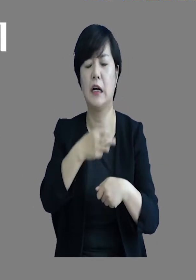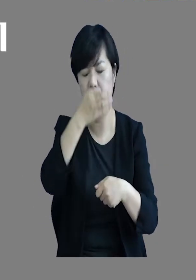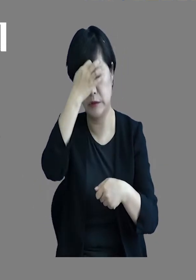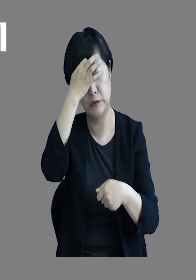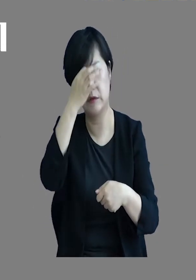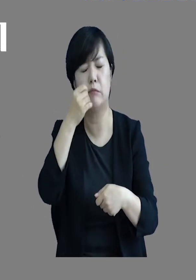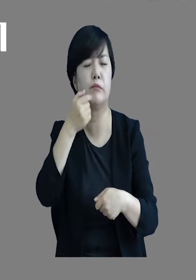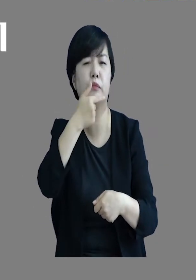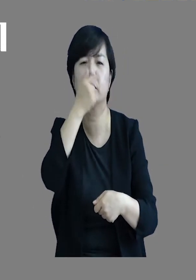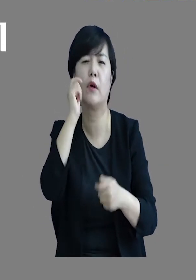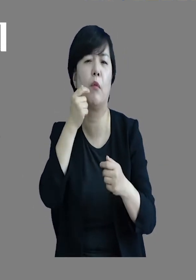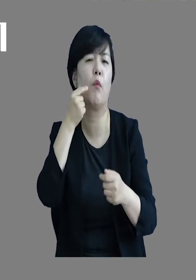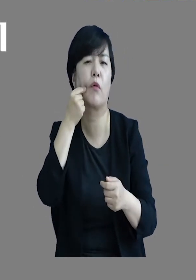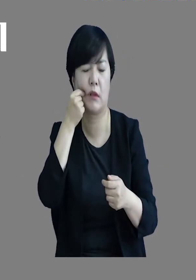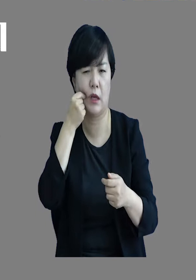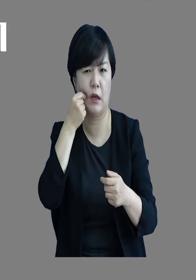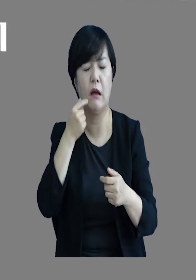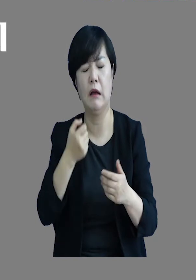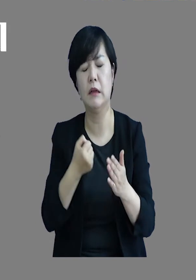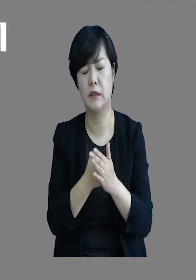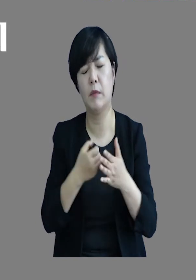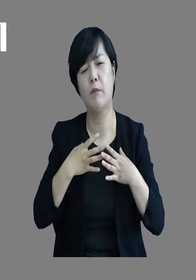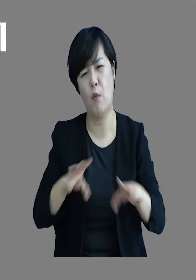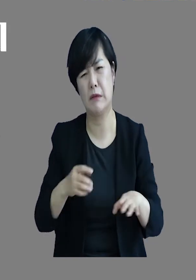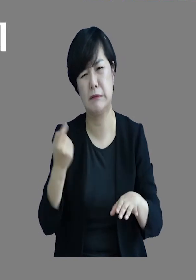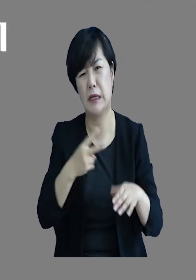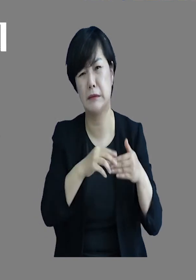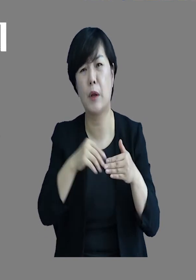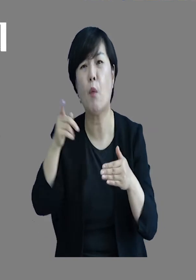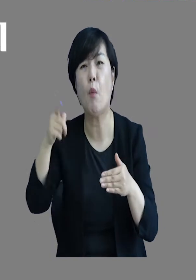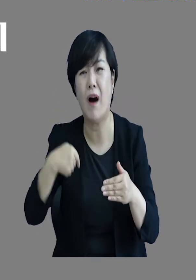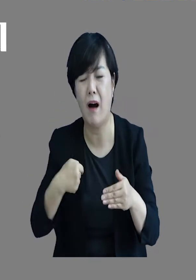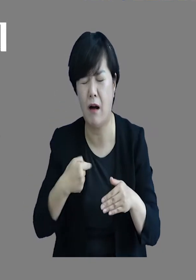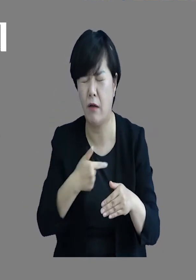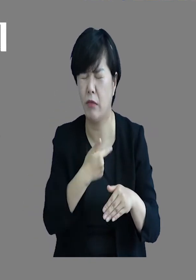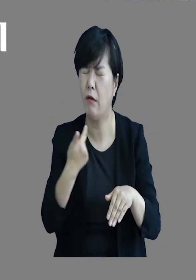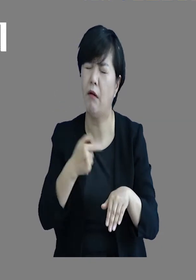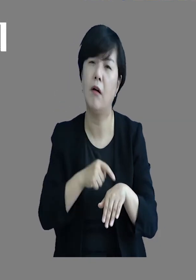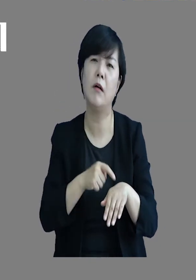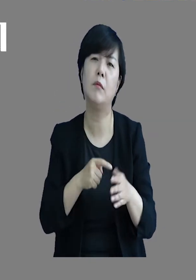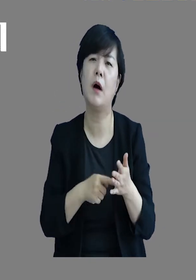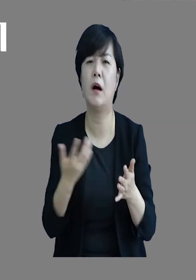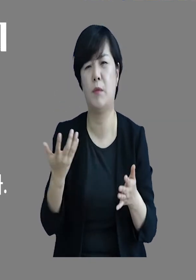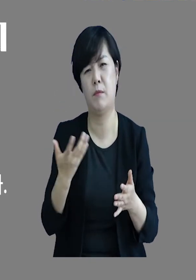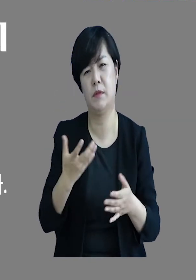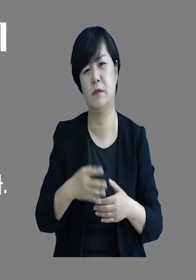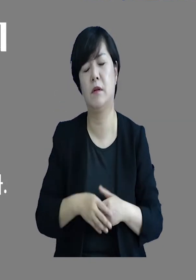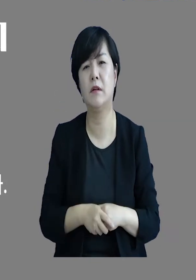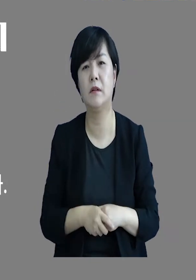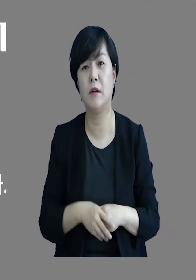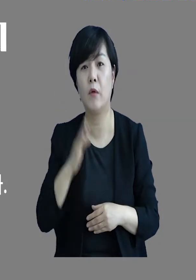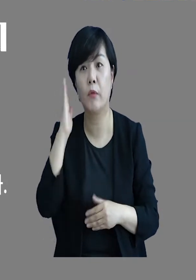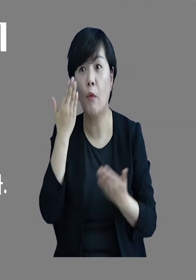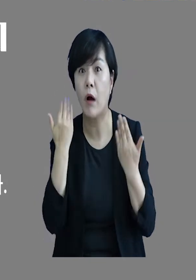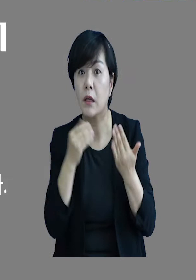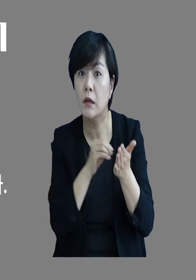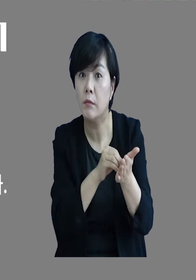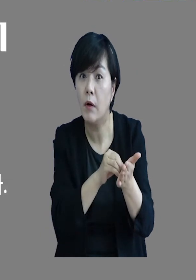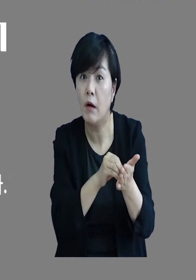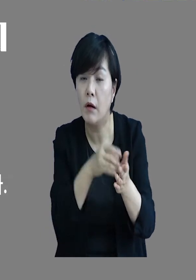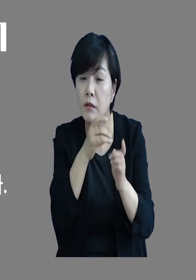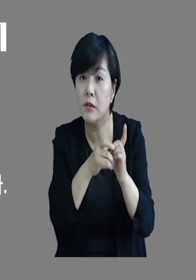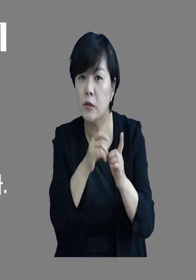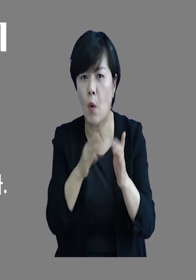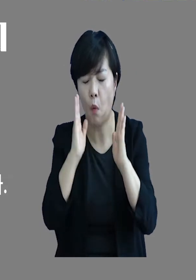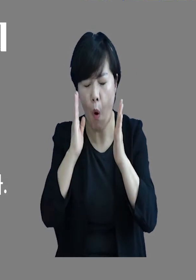없다 하더라고요. 그래 포기를 했지 뭐. 다시 데려오면서 또 너무 마음이 아팠어요. 농학교에 입학한 시연